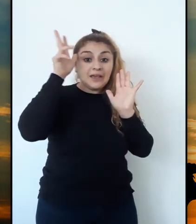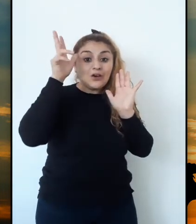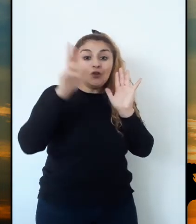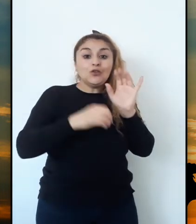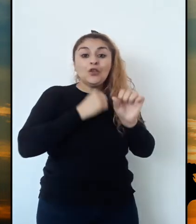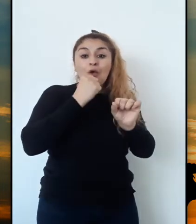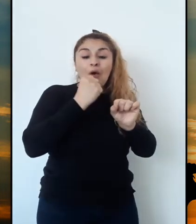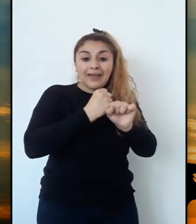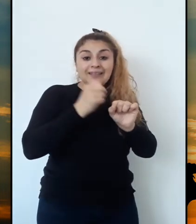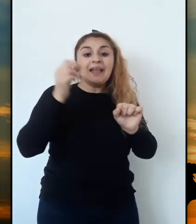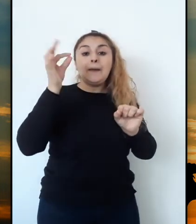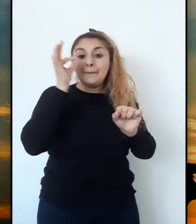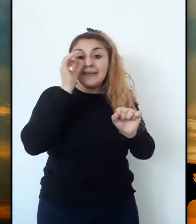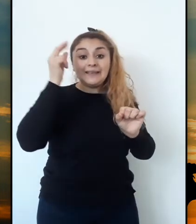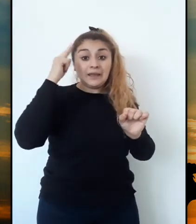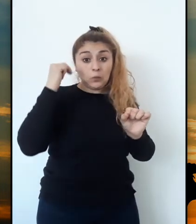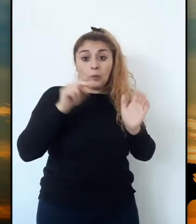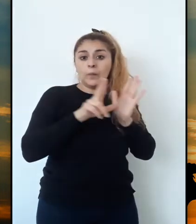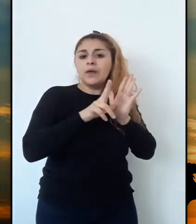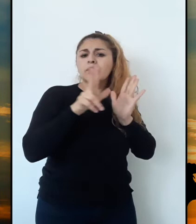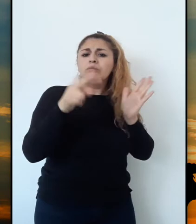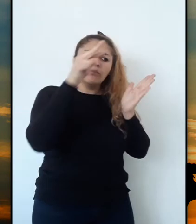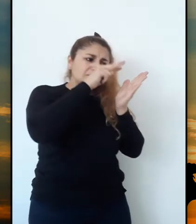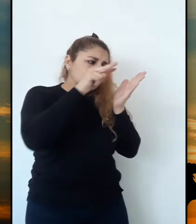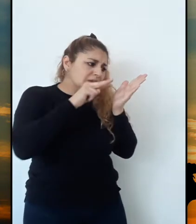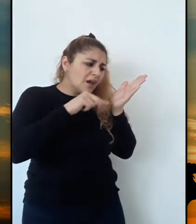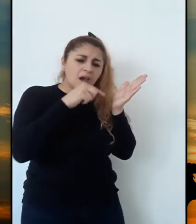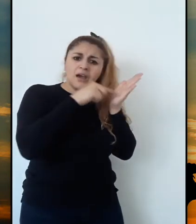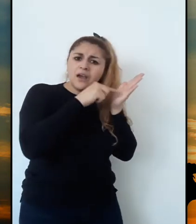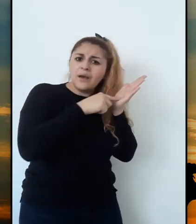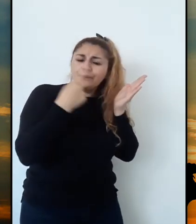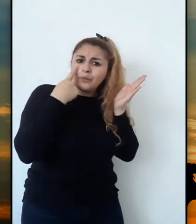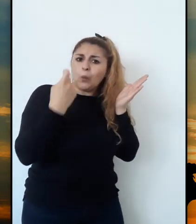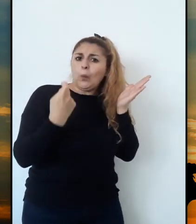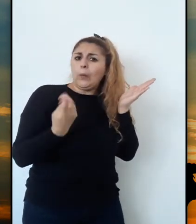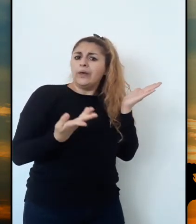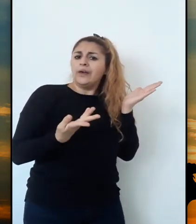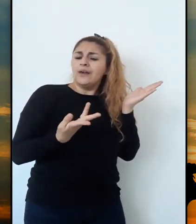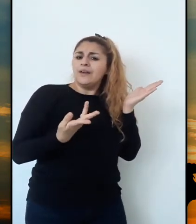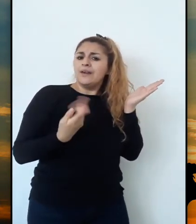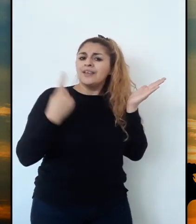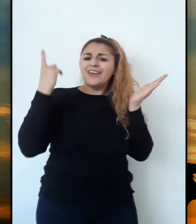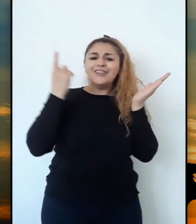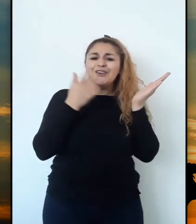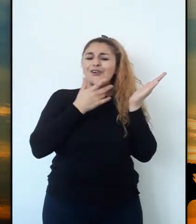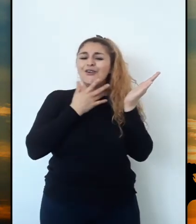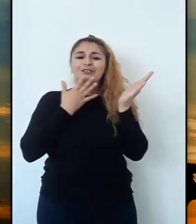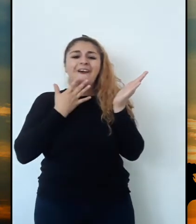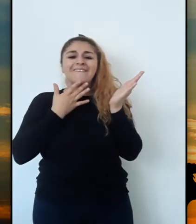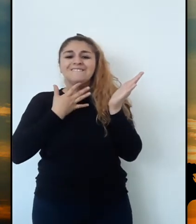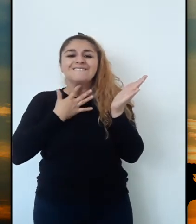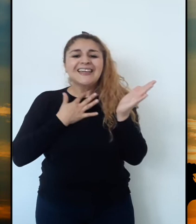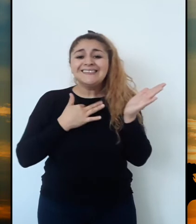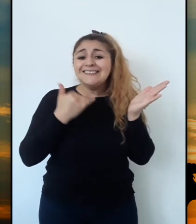Nous voyons le but de Dieu. Vemos el propósito de Dios. Le désir de Dieu. El deseo de Dios. Et ce but, c'est que